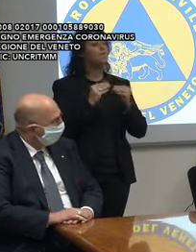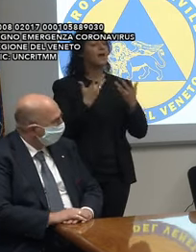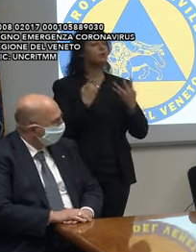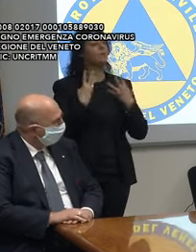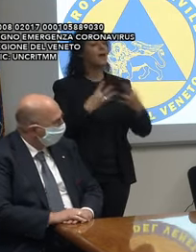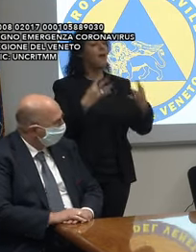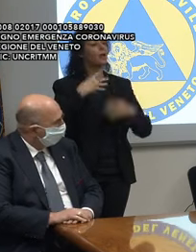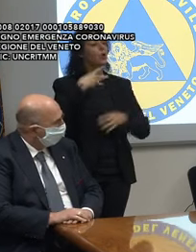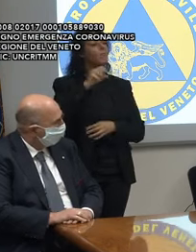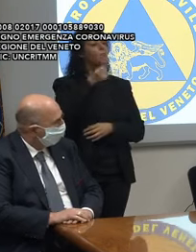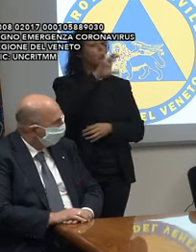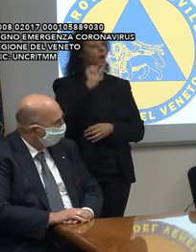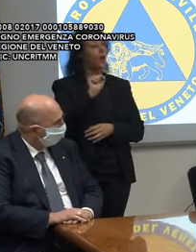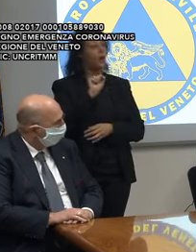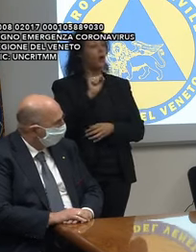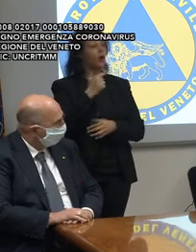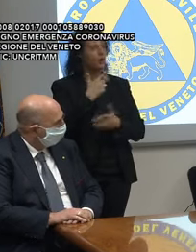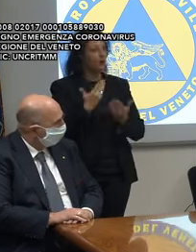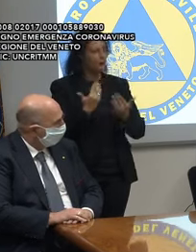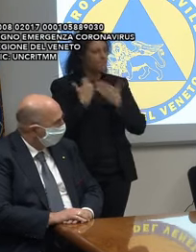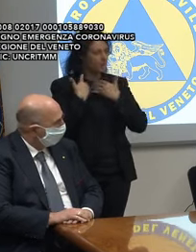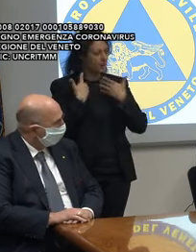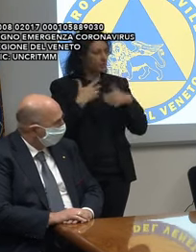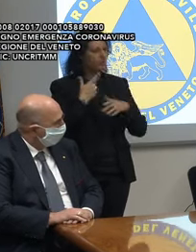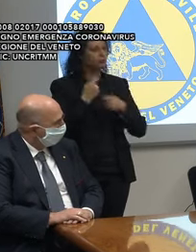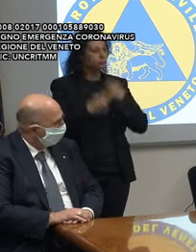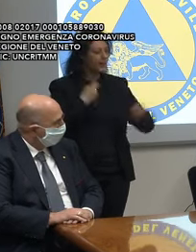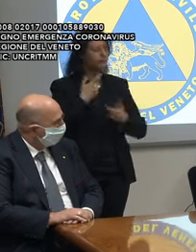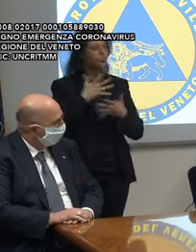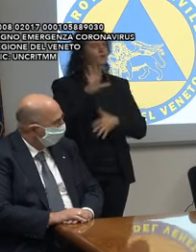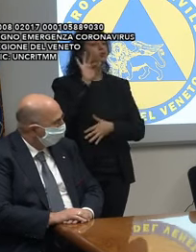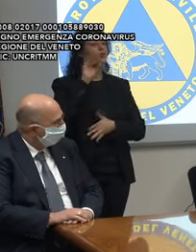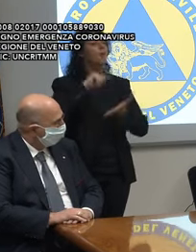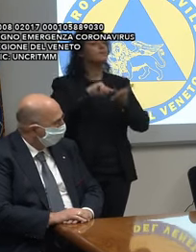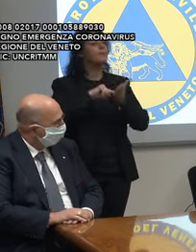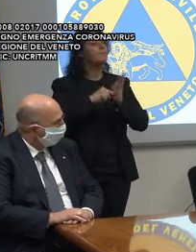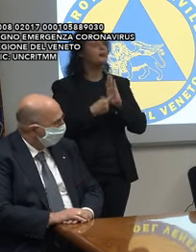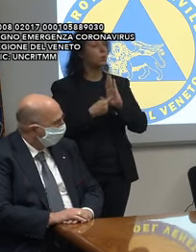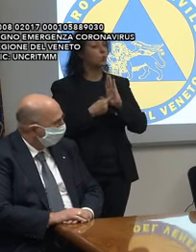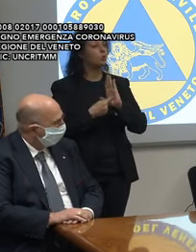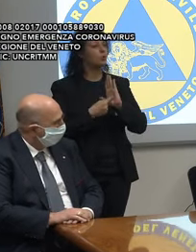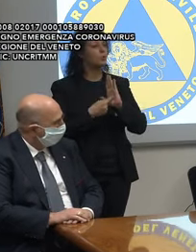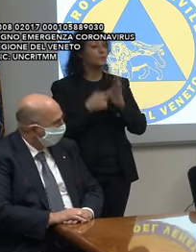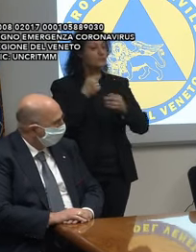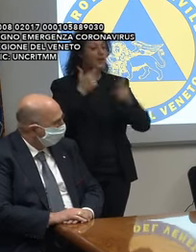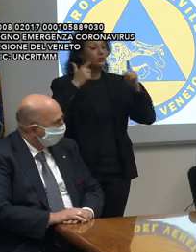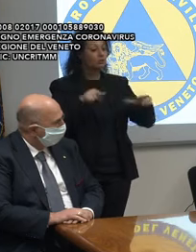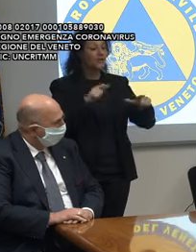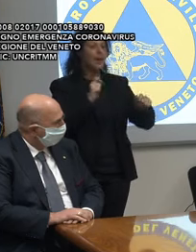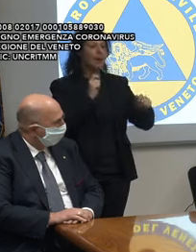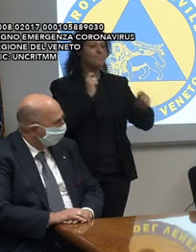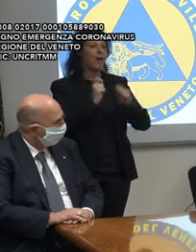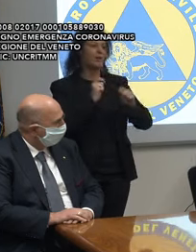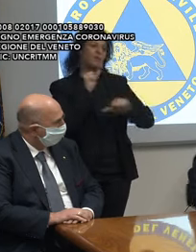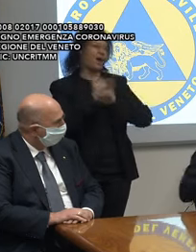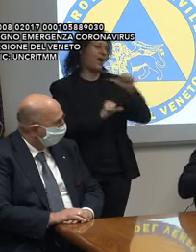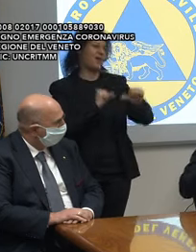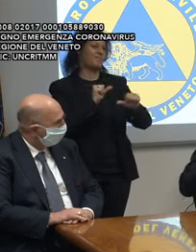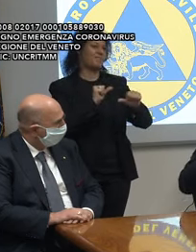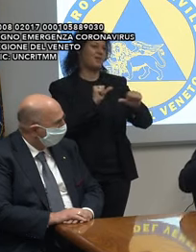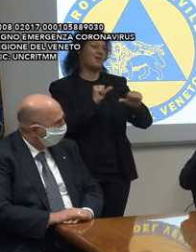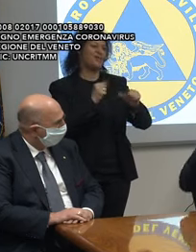un bel impegno la regione, costa quasi 50 milioni più o meno. Per cui Padova sarà diversa e Padova Est